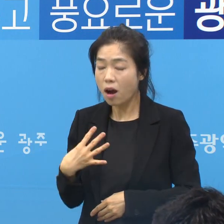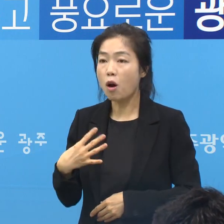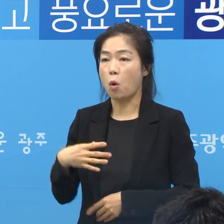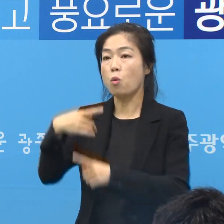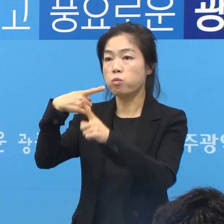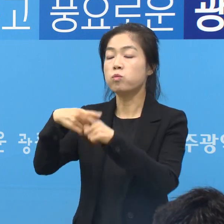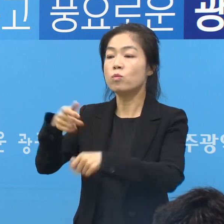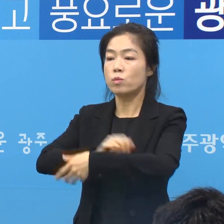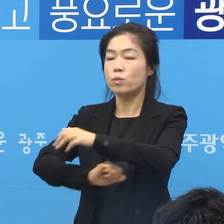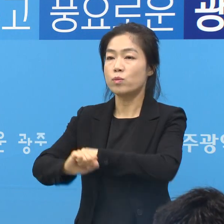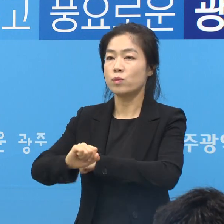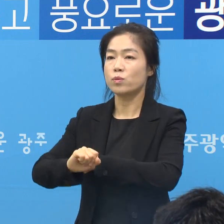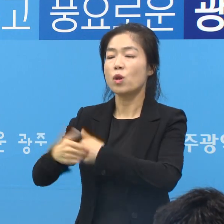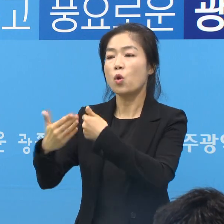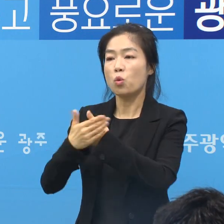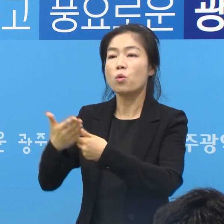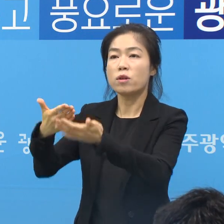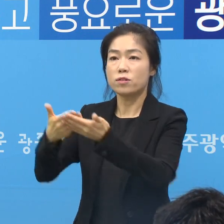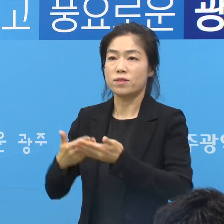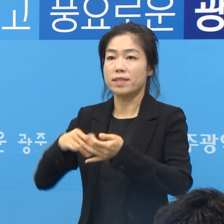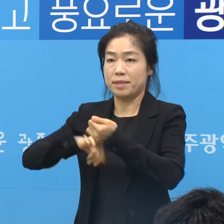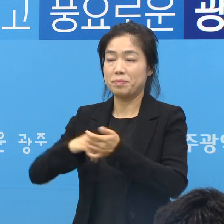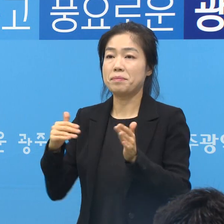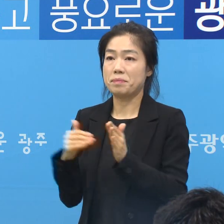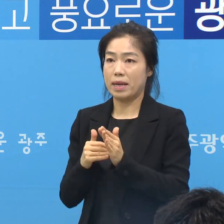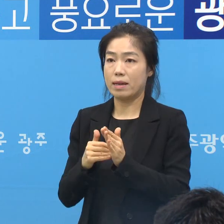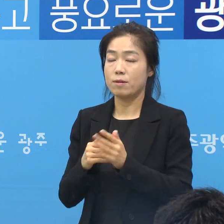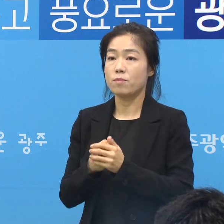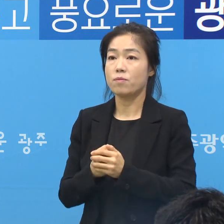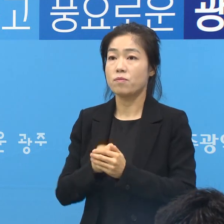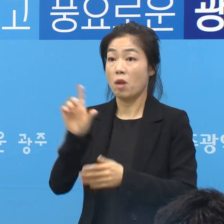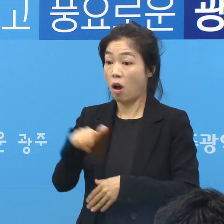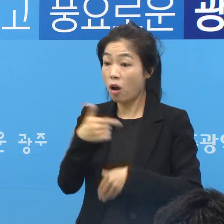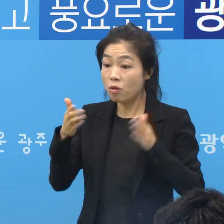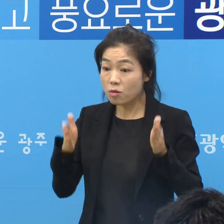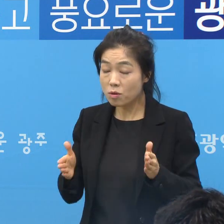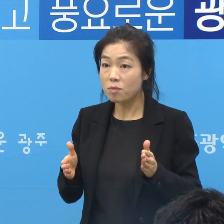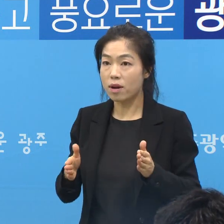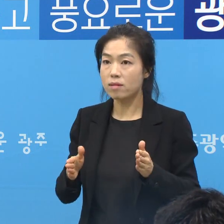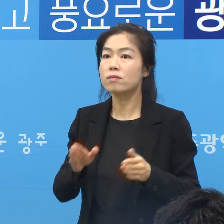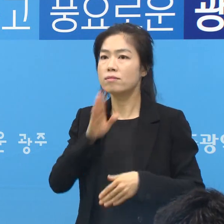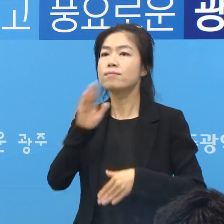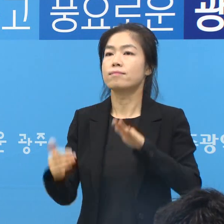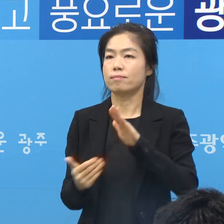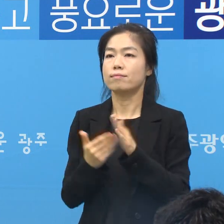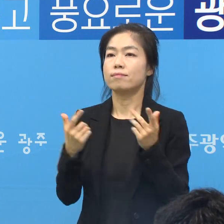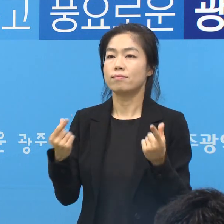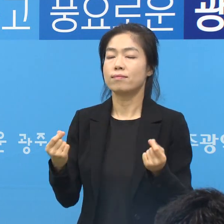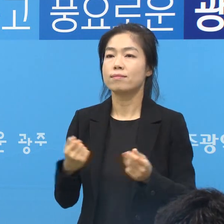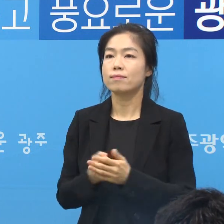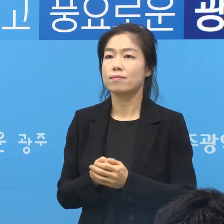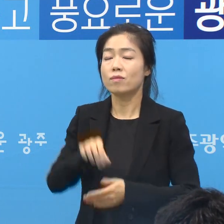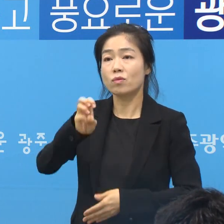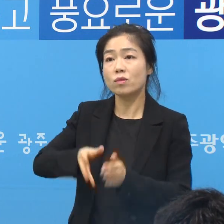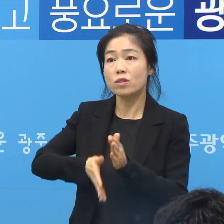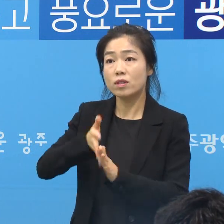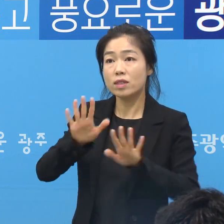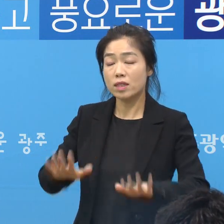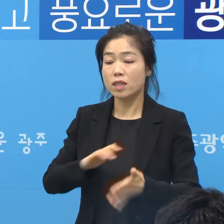긍정적으로 적극적으로 도와주겠다고 약속을 했고 하루 만에 현실이 됐습니다. 우리